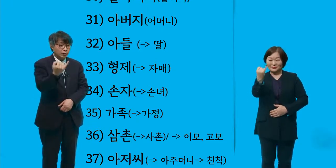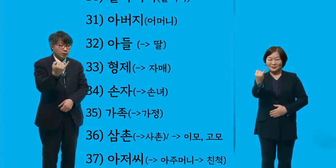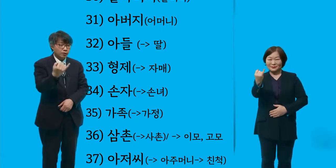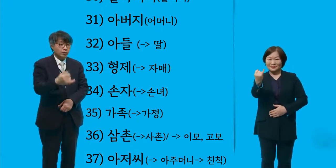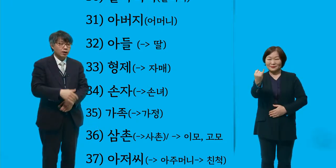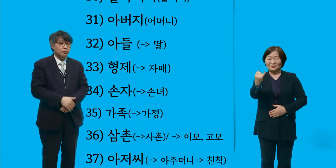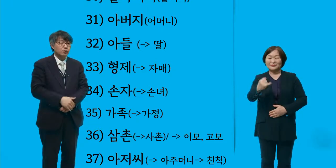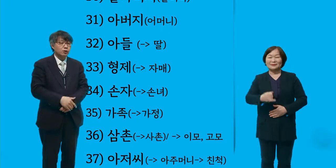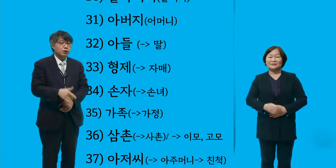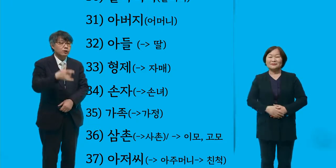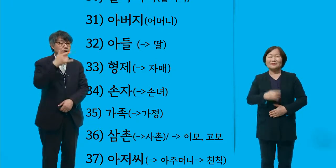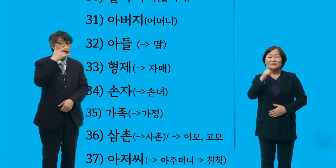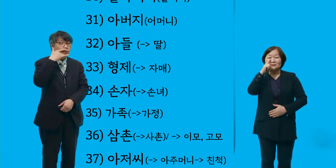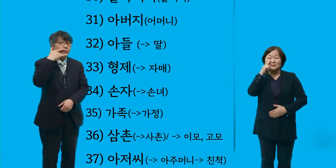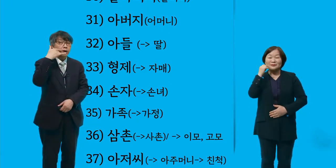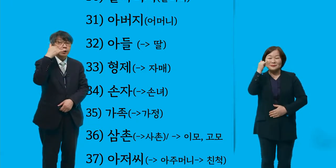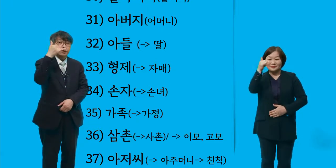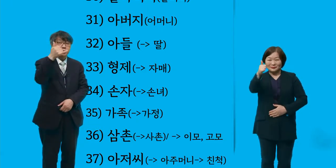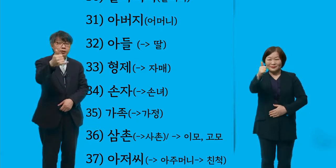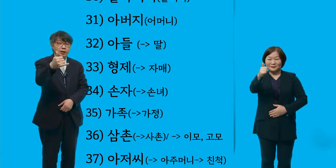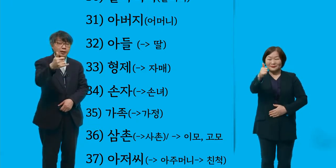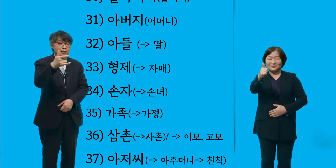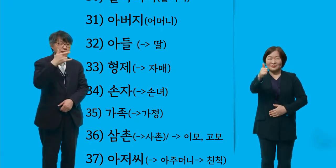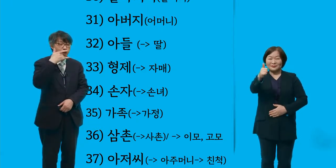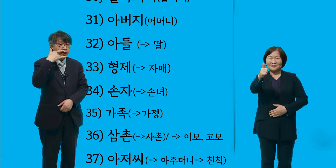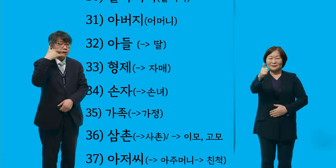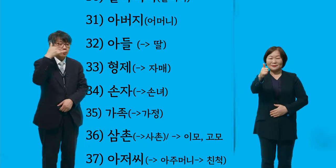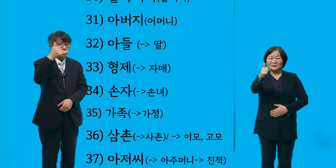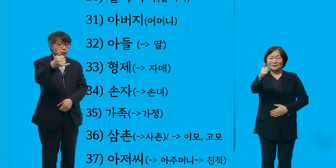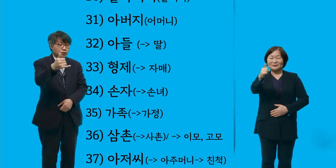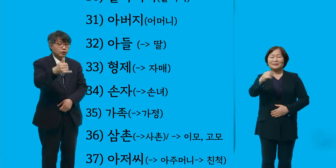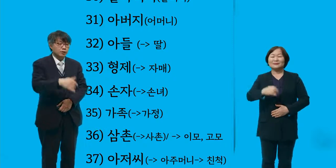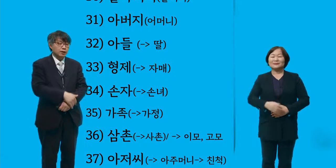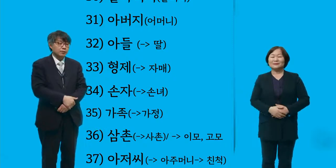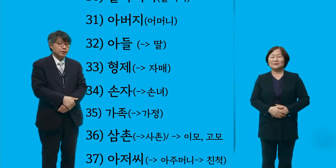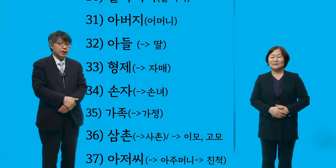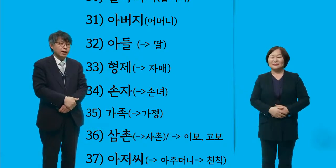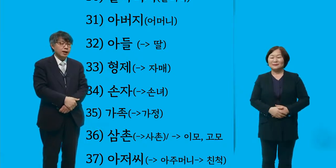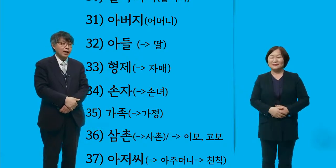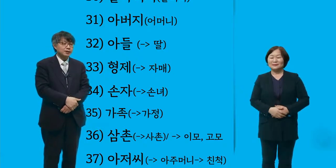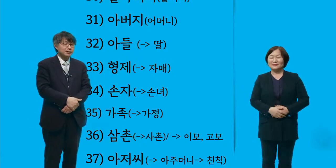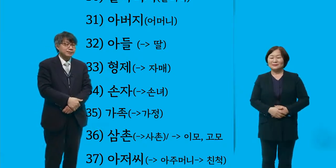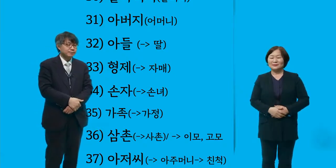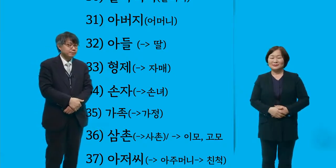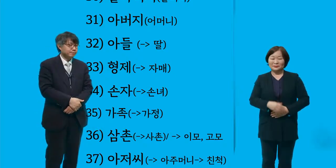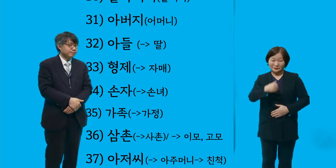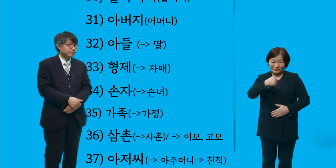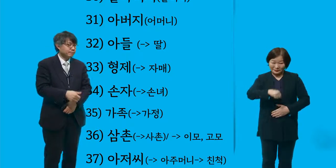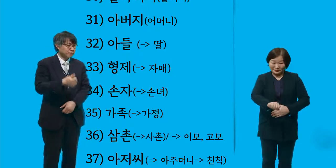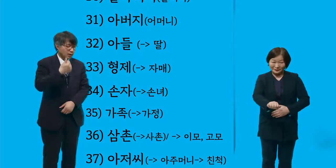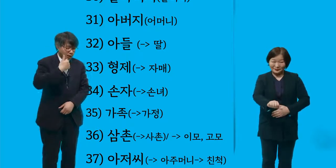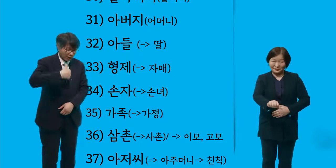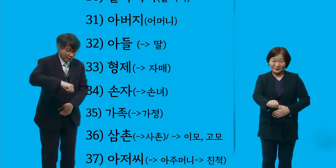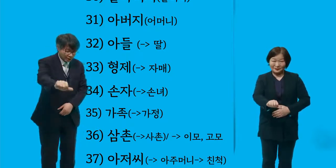어머니 이렇게 부모님은 아버지, 어머니 같이 이렇게 표현해 주시면 되겠습니다. 아들, 자